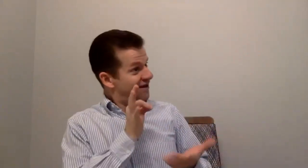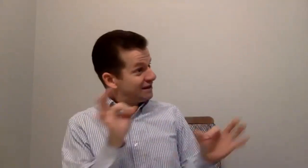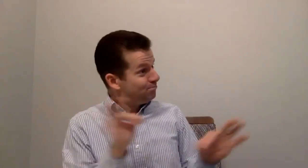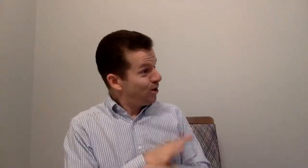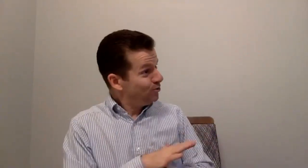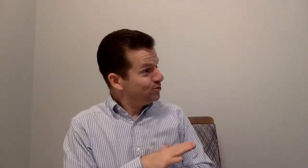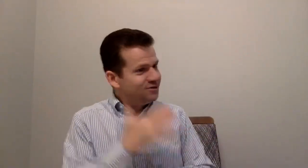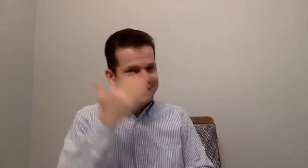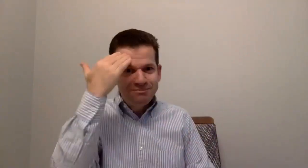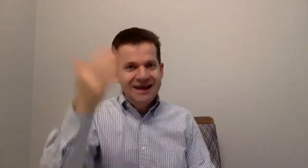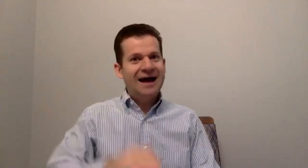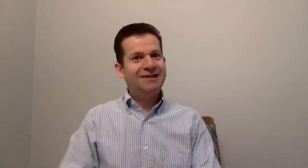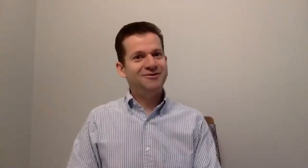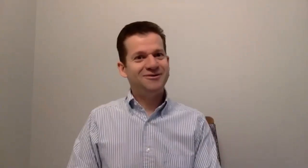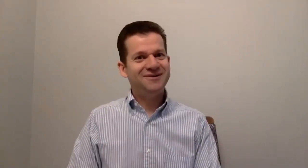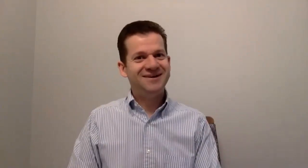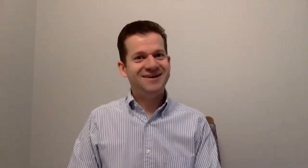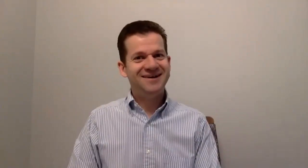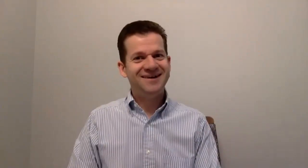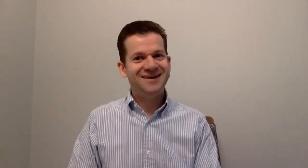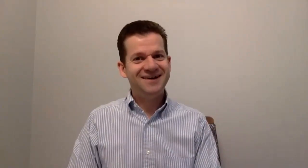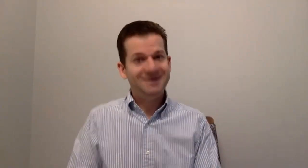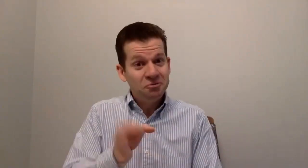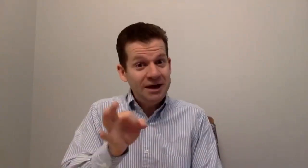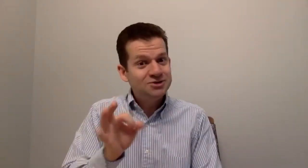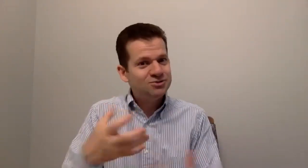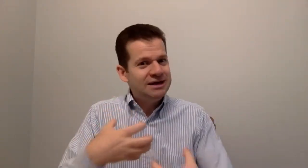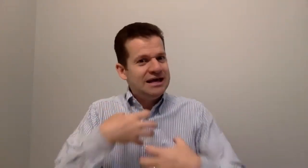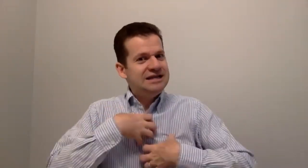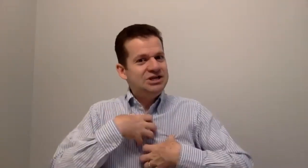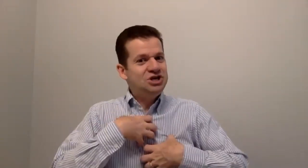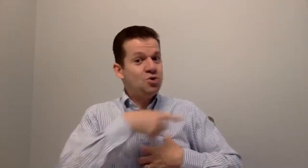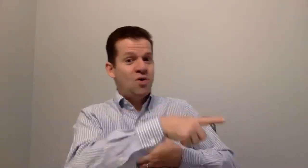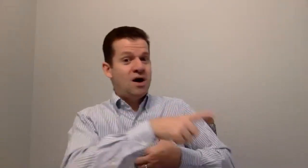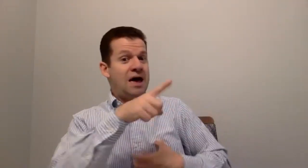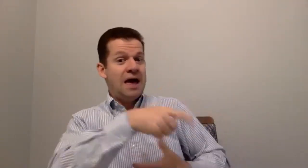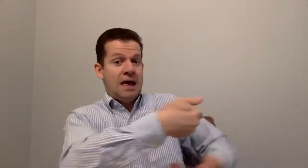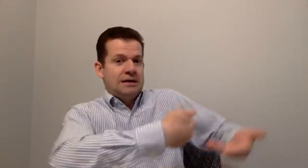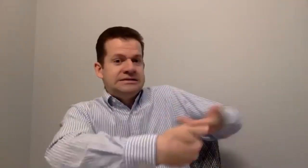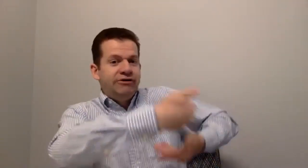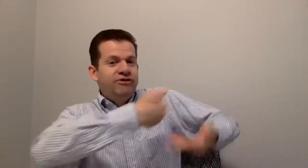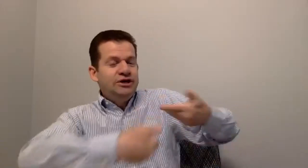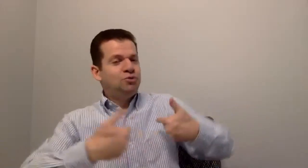está pronto, obrigado. Não é isso? Sentiu serviço para